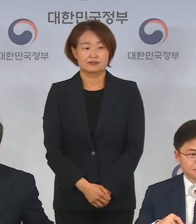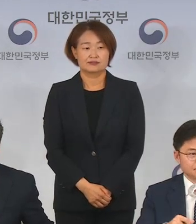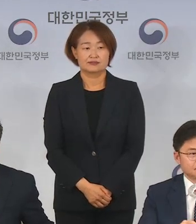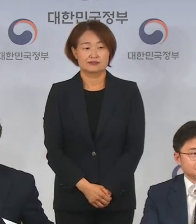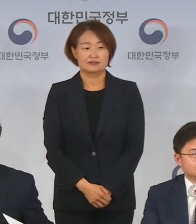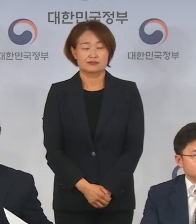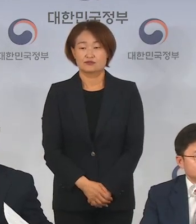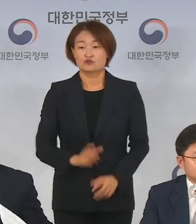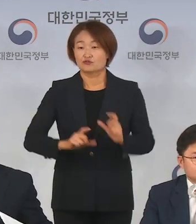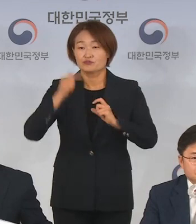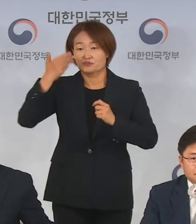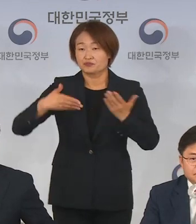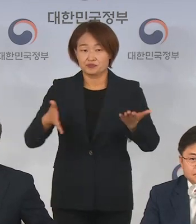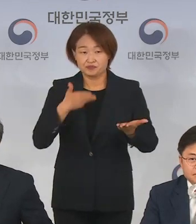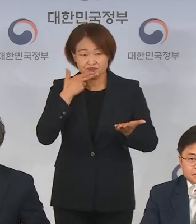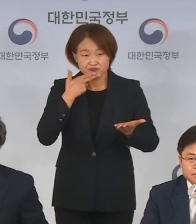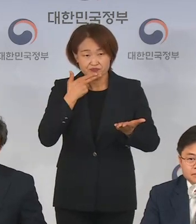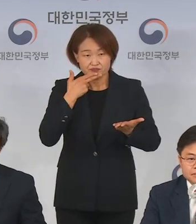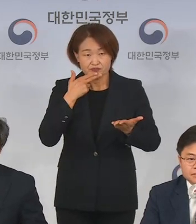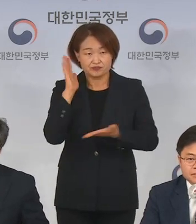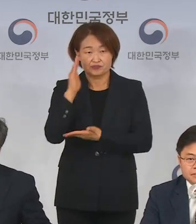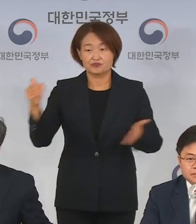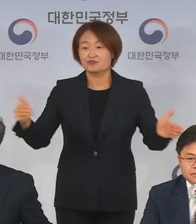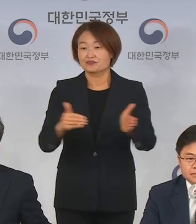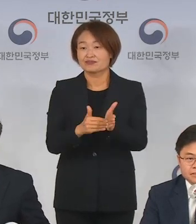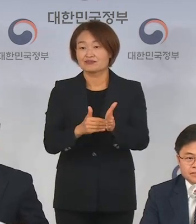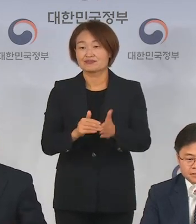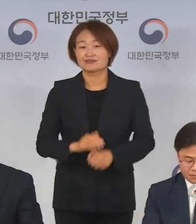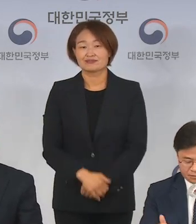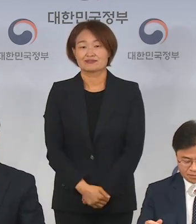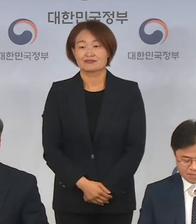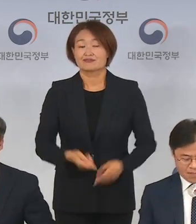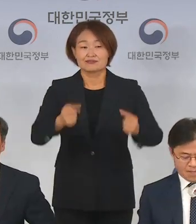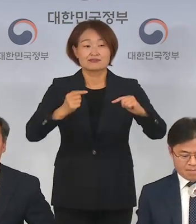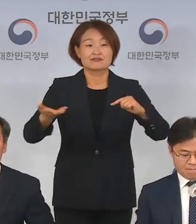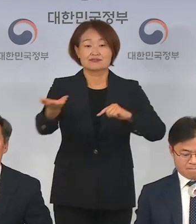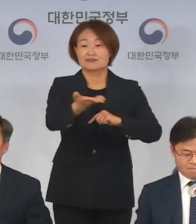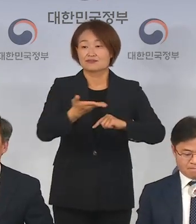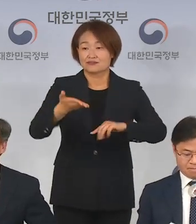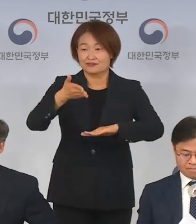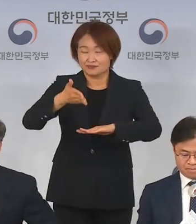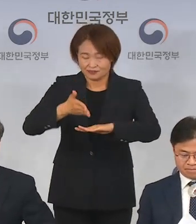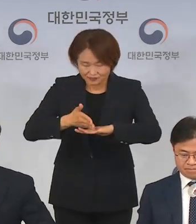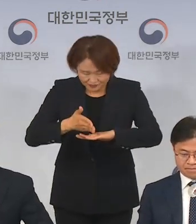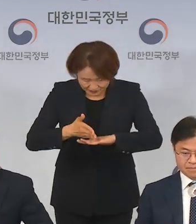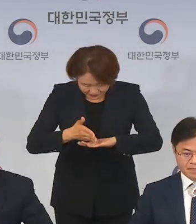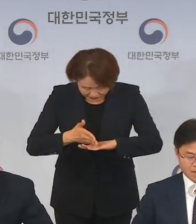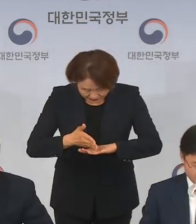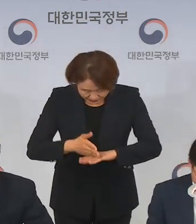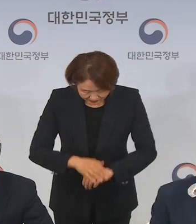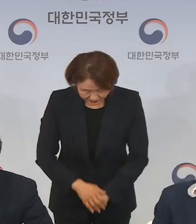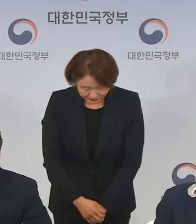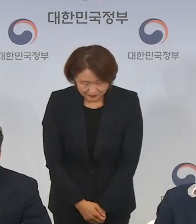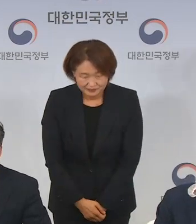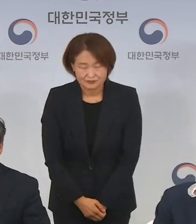네, 더 이상 질의가 없으면 이상으로 브리핑을 마치겠습니다. 참석해 주신 모든 기자님들께 감사드립니다.